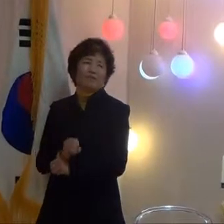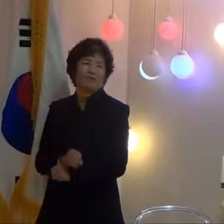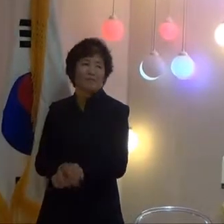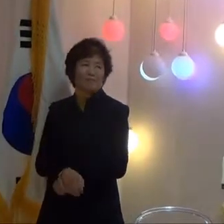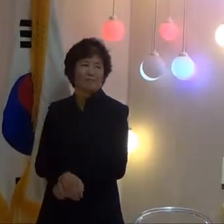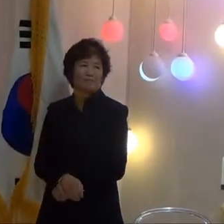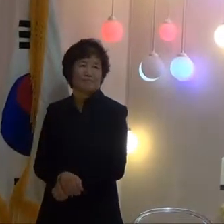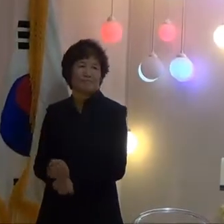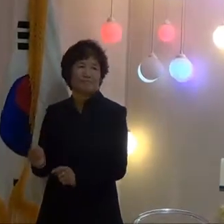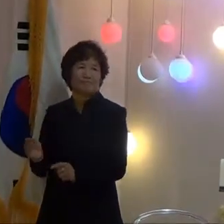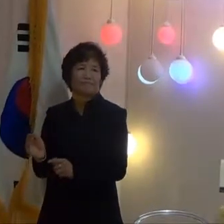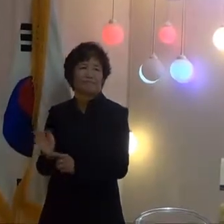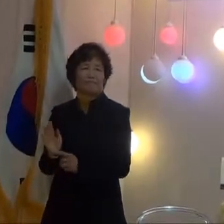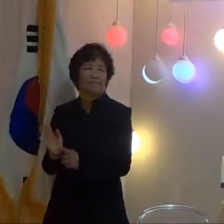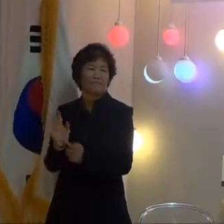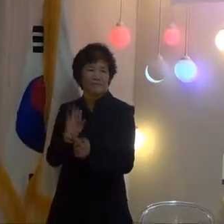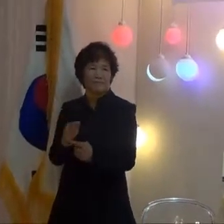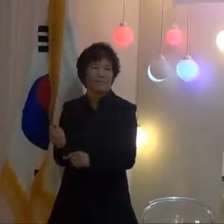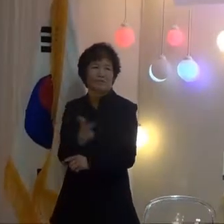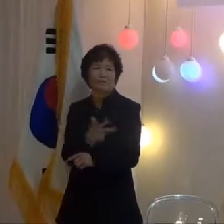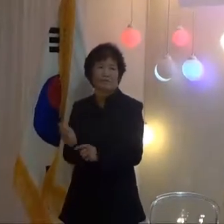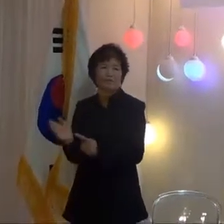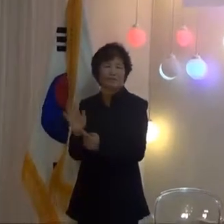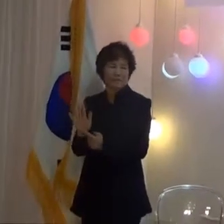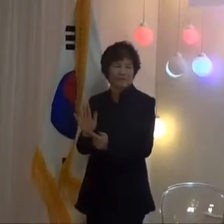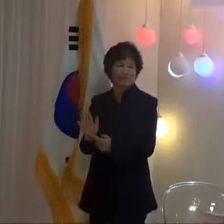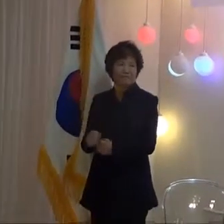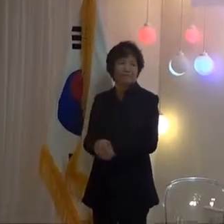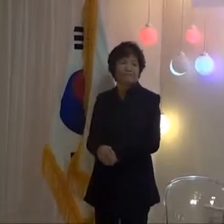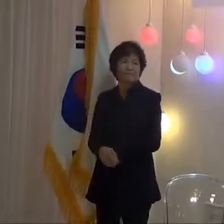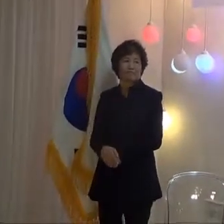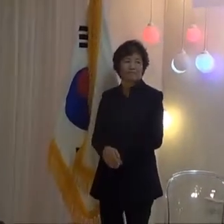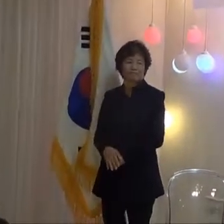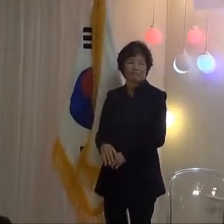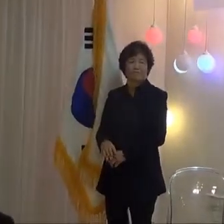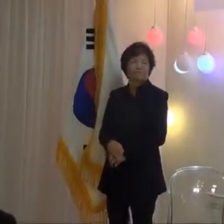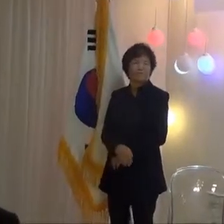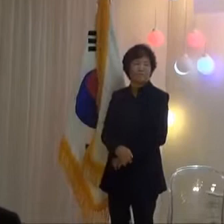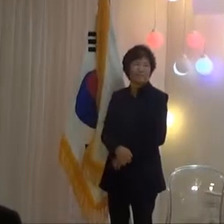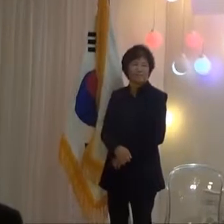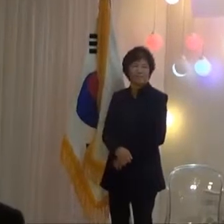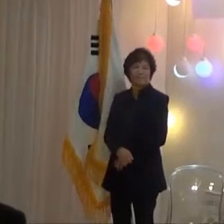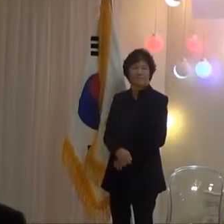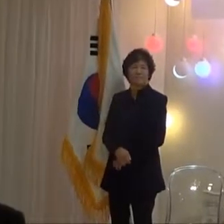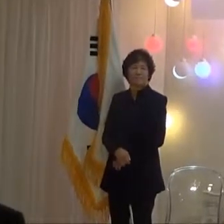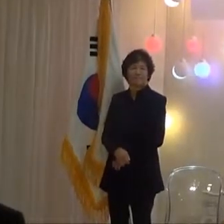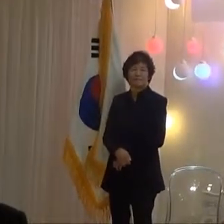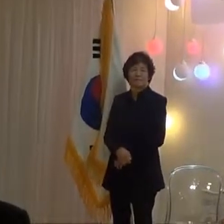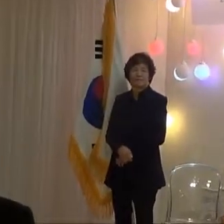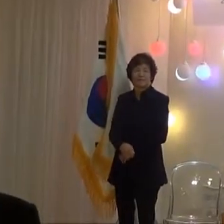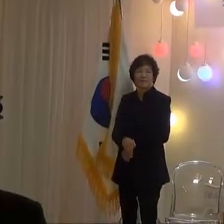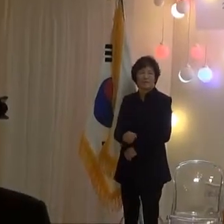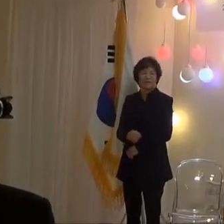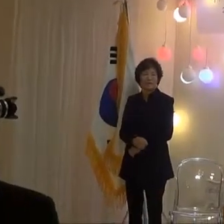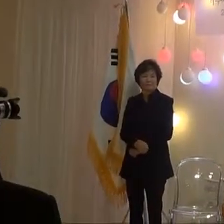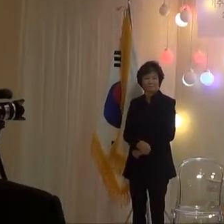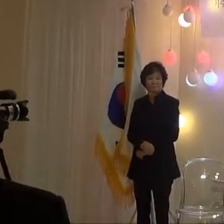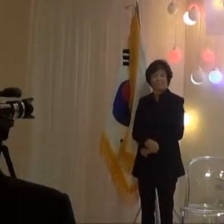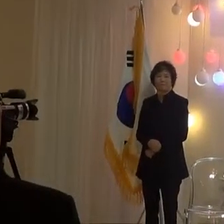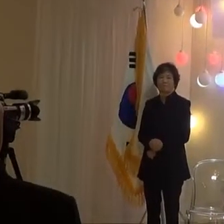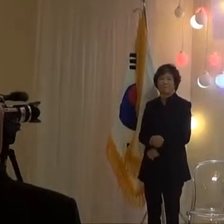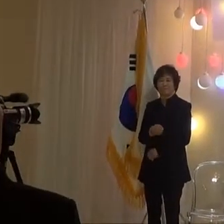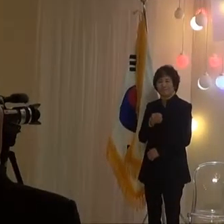아까 제 영상에 보이시듯이 그 지역 언론 매체가 상당히